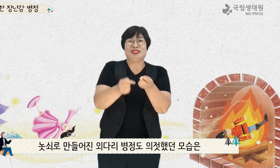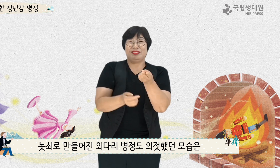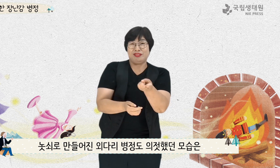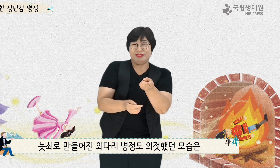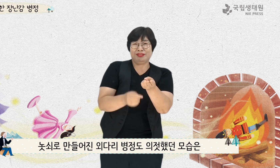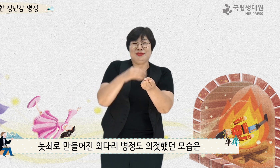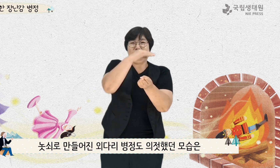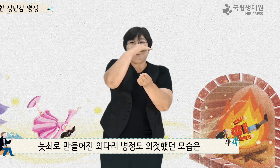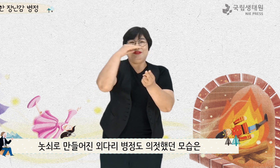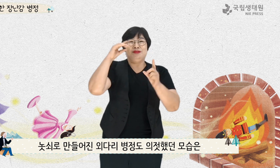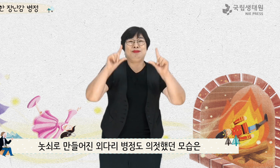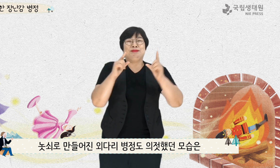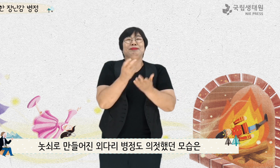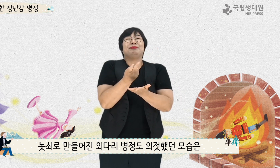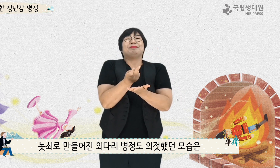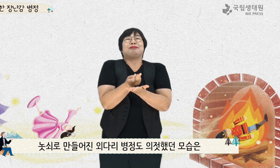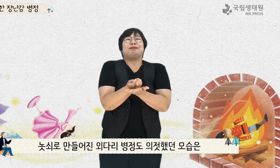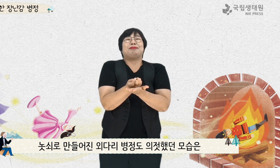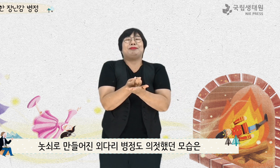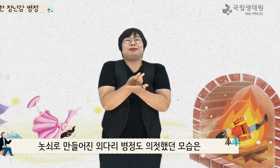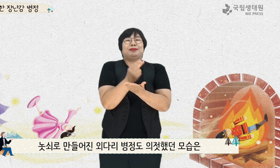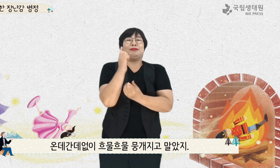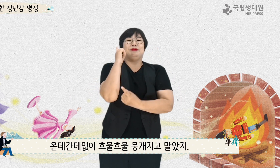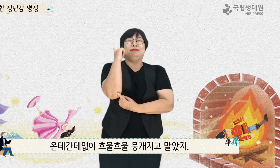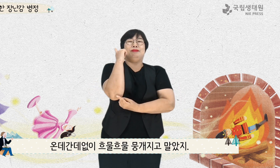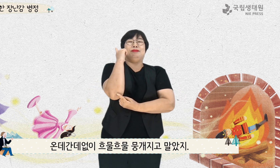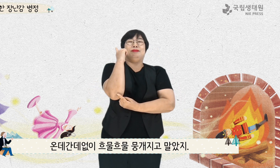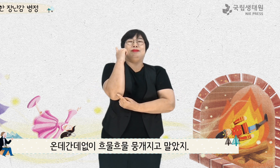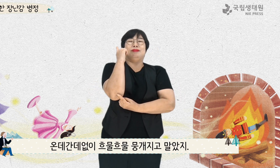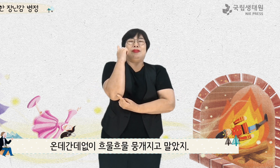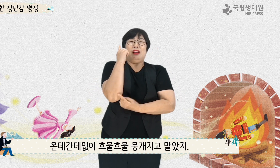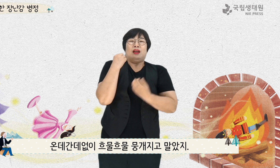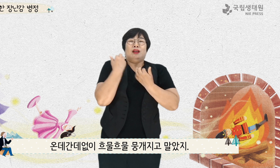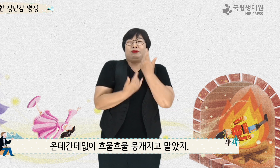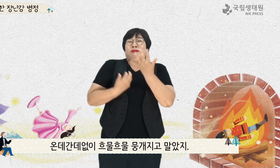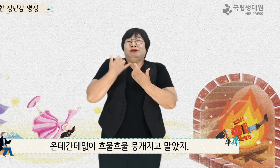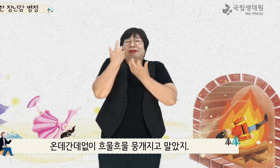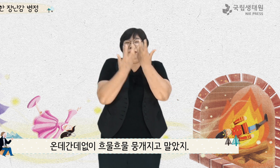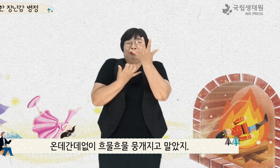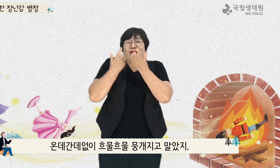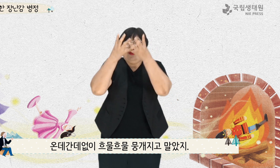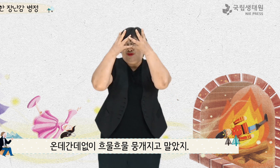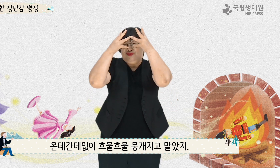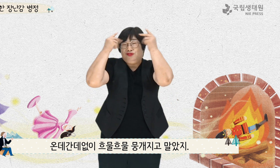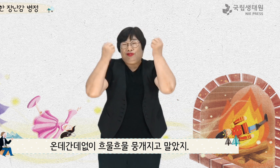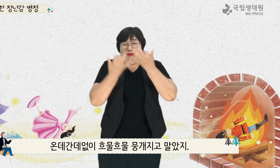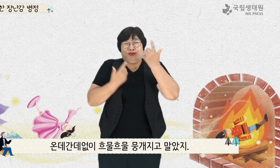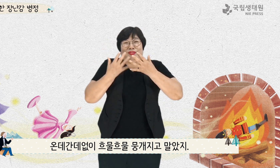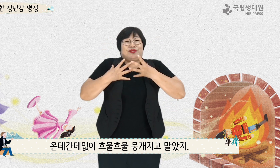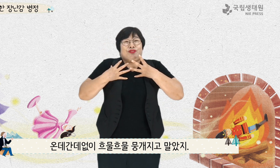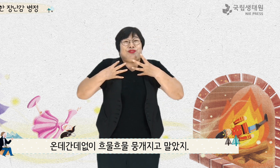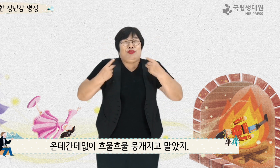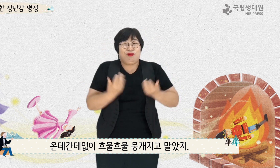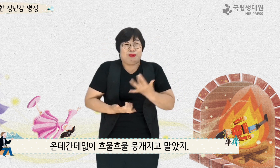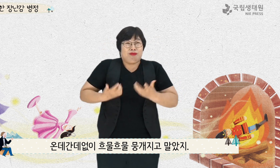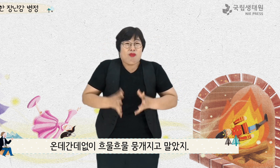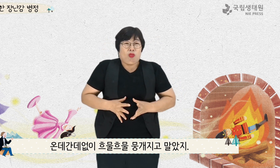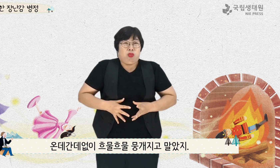외다리 병정도 의젓했던 모습은 온데간데 없이 흐물흐물 뭉개지고